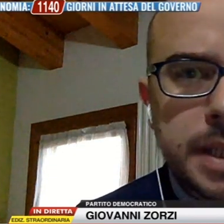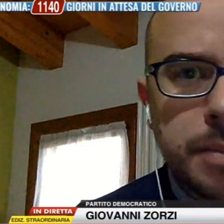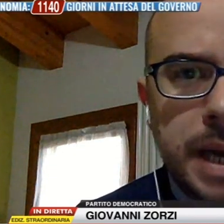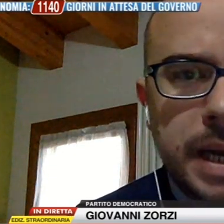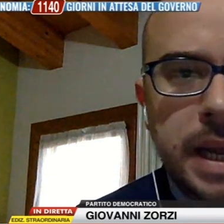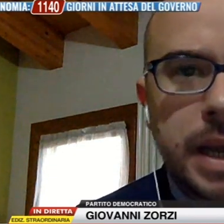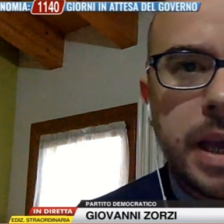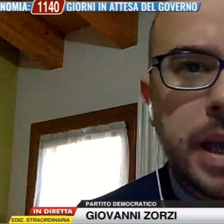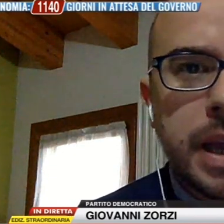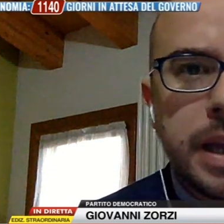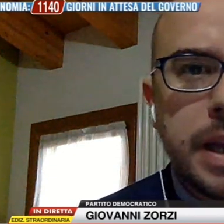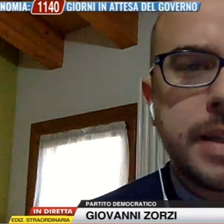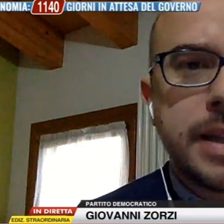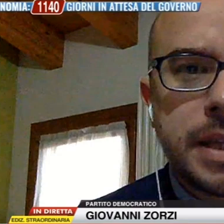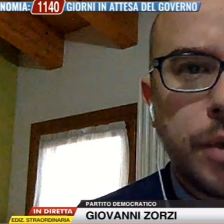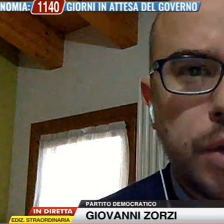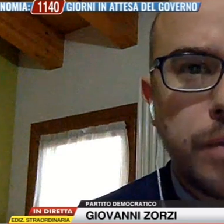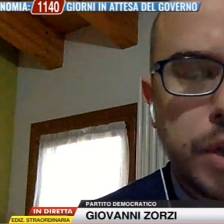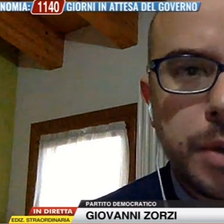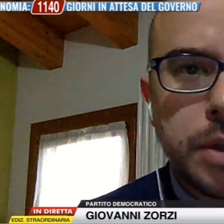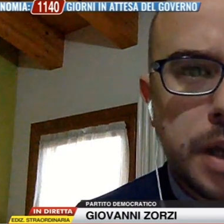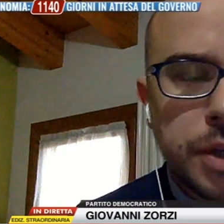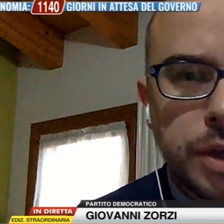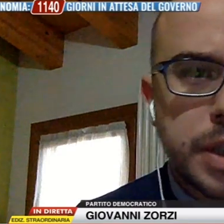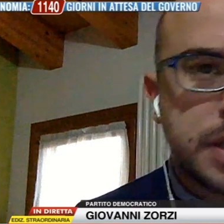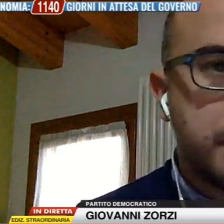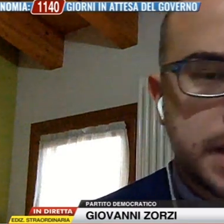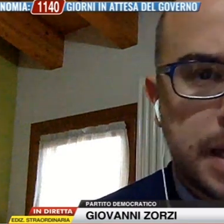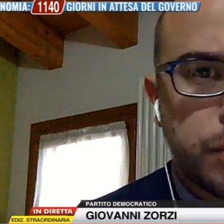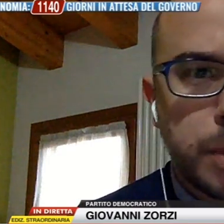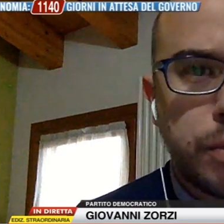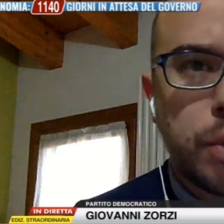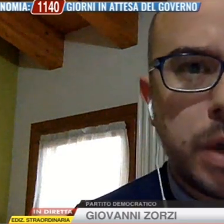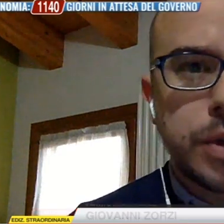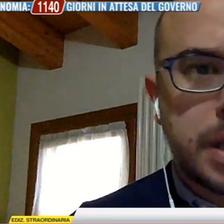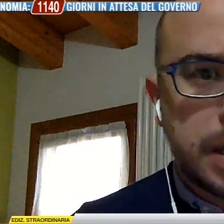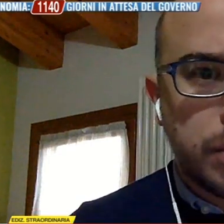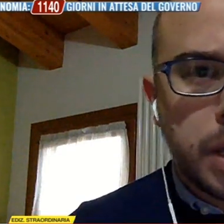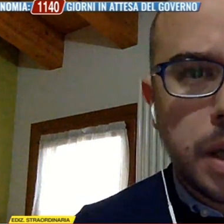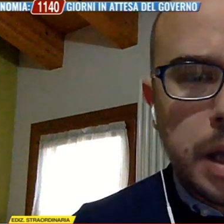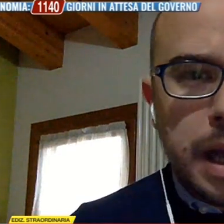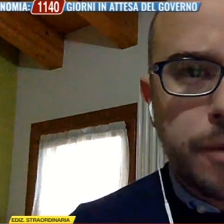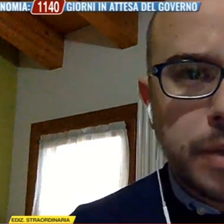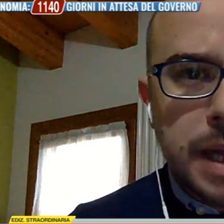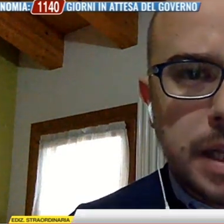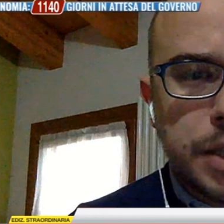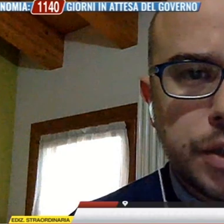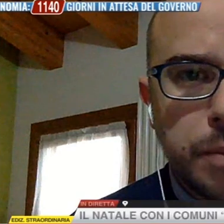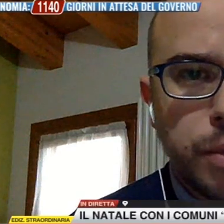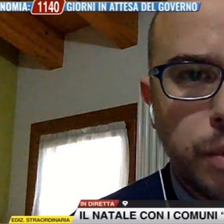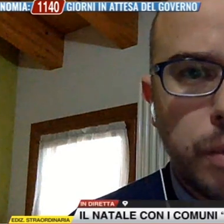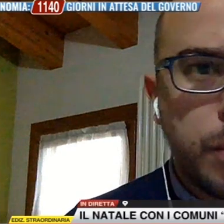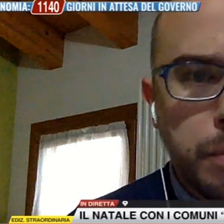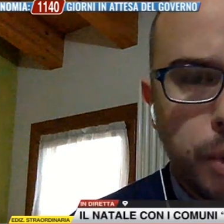ultime settimane il tentativo di coinvolgimento delle regioni c'è sempre stato, soprattutto quando si è trattato di affrontare le